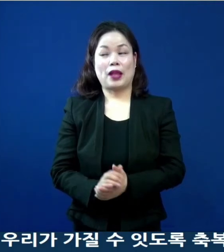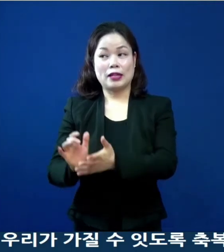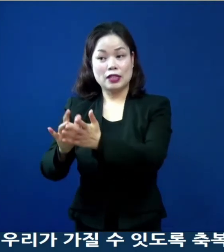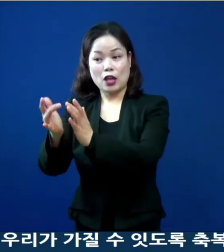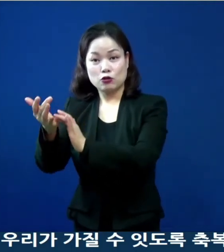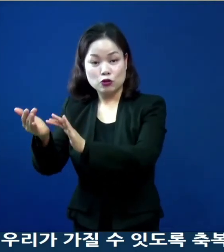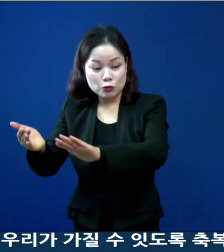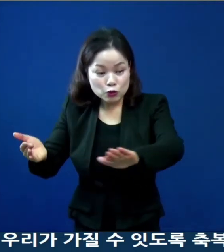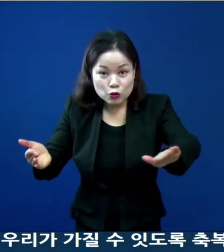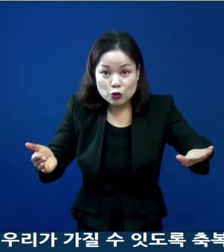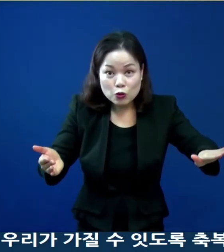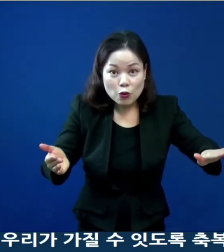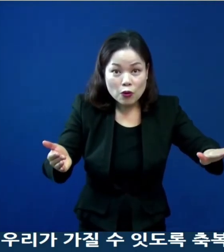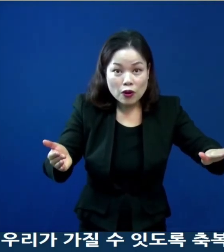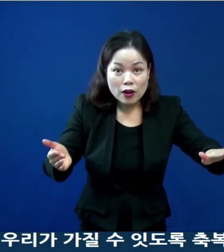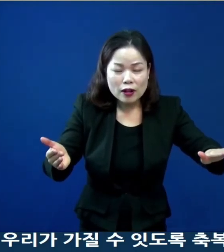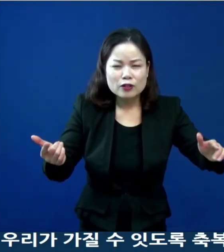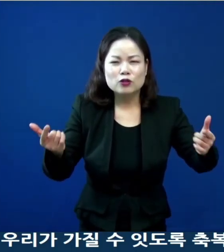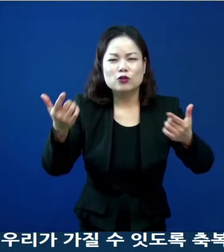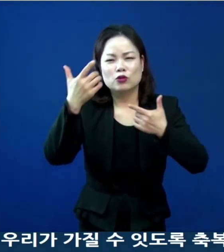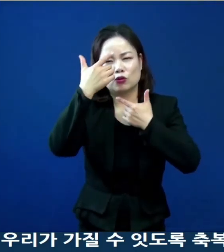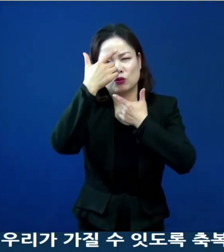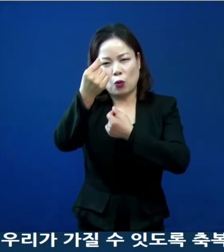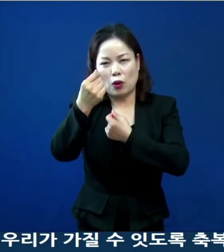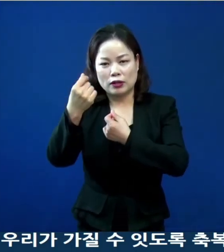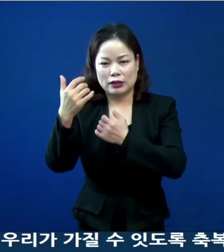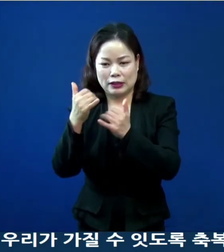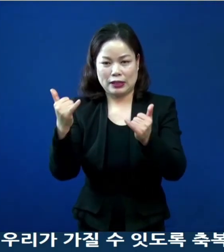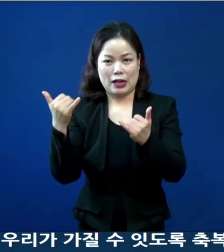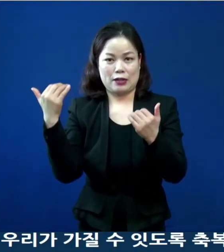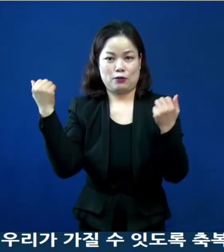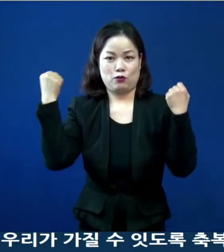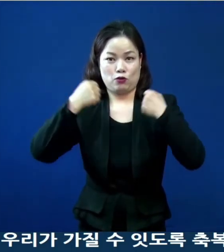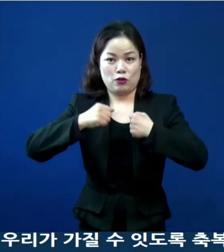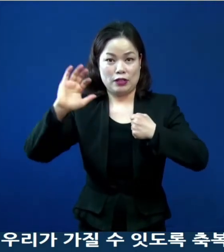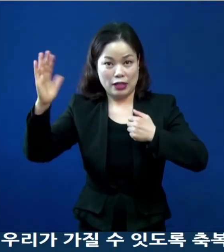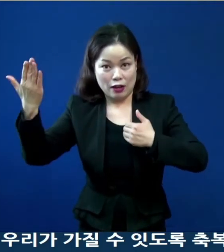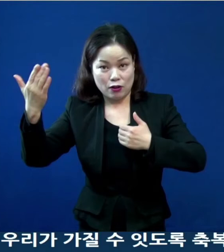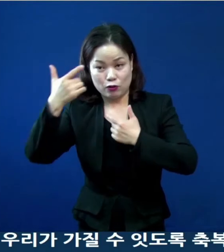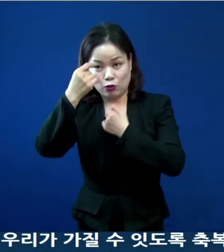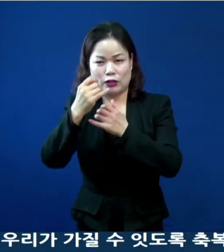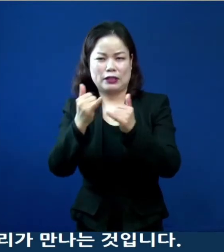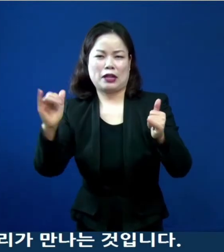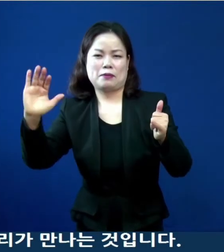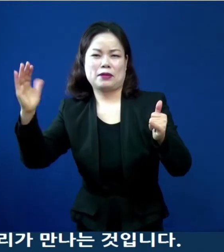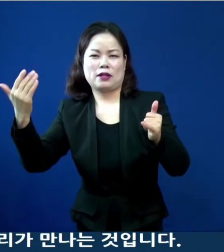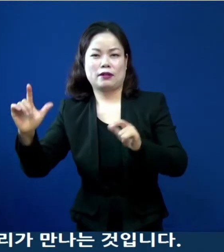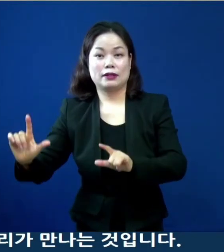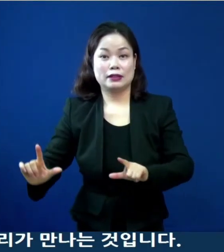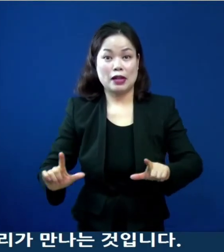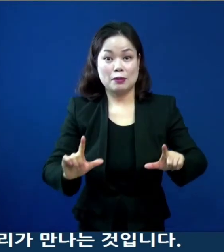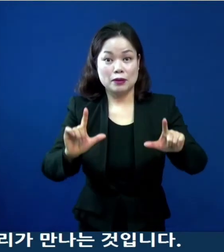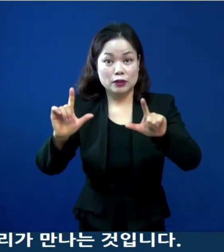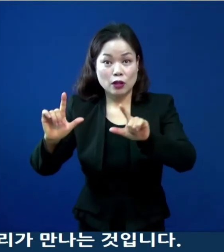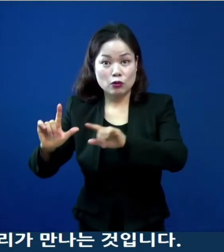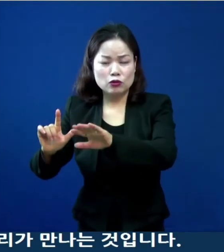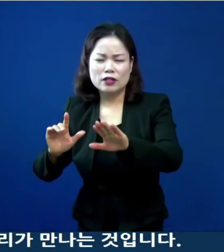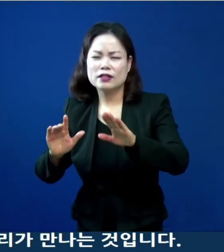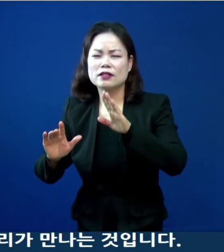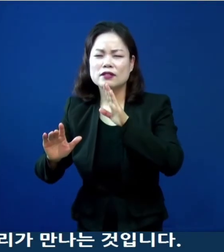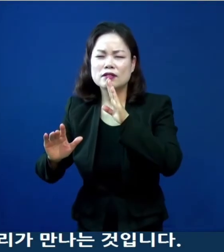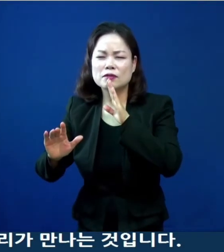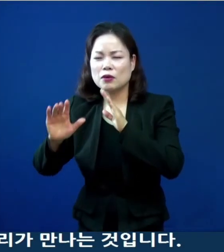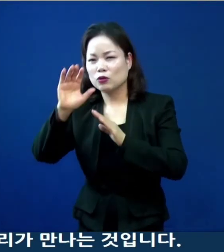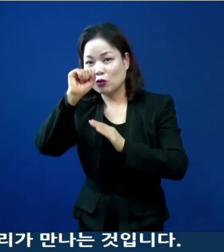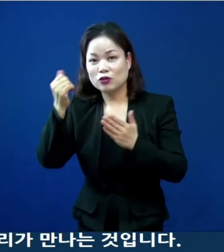예수님이 우리와 똑같은 육신을 입고 똑같은 삶을 사심으로 우리에게 정말 좋은 일이